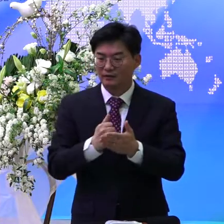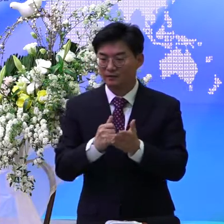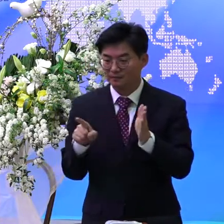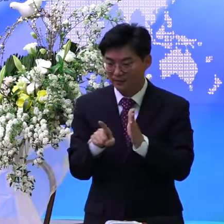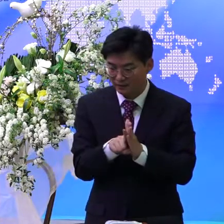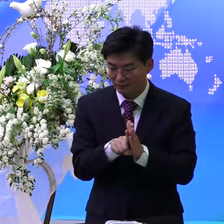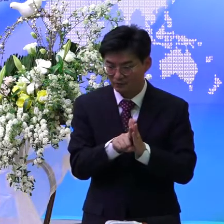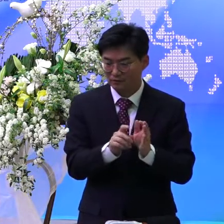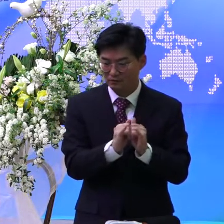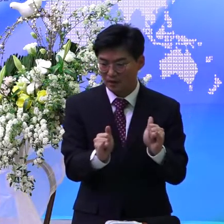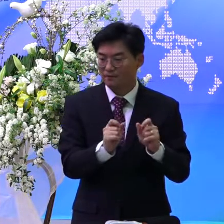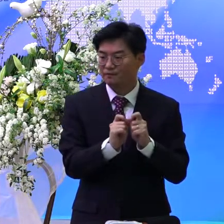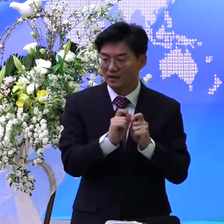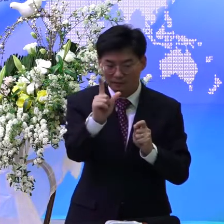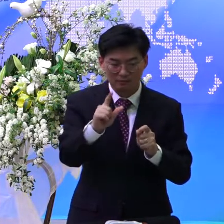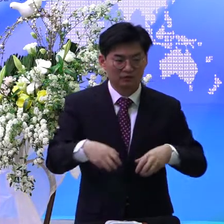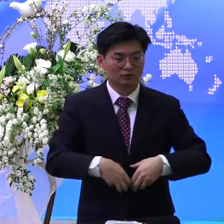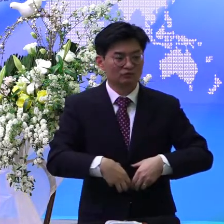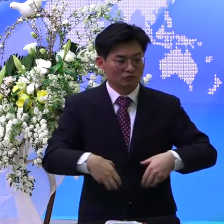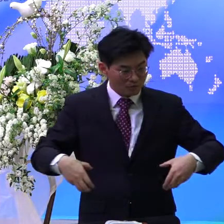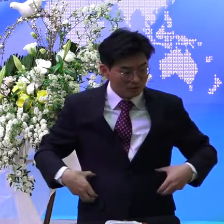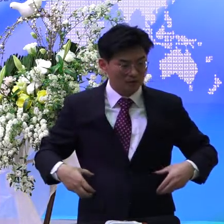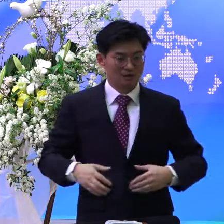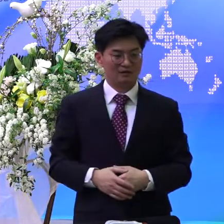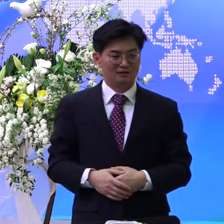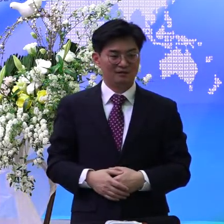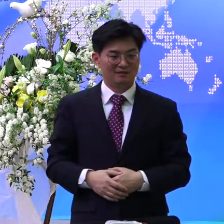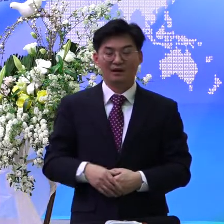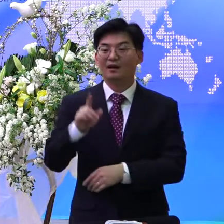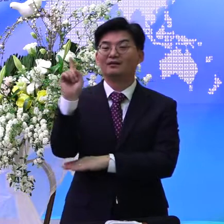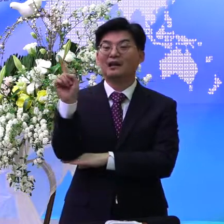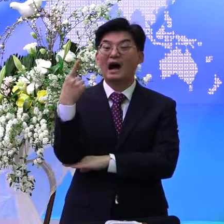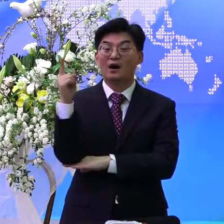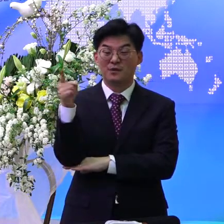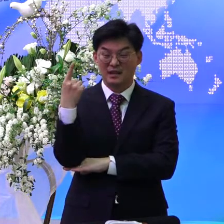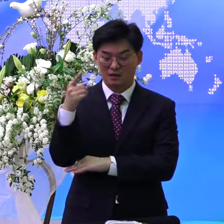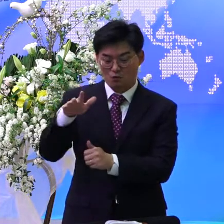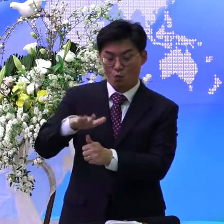거인 골리앗 앞에 섰던 소년 다윗의 모습이 그랬습니다.